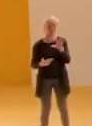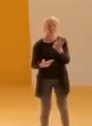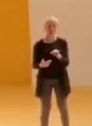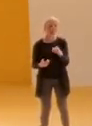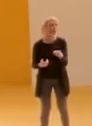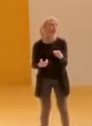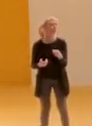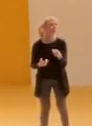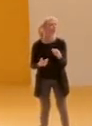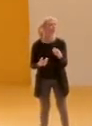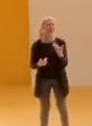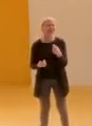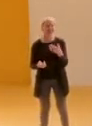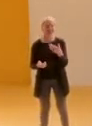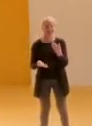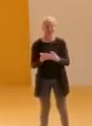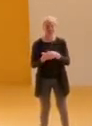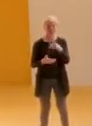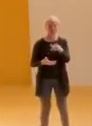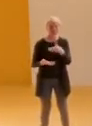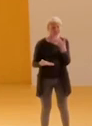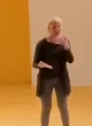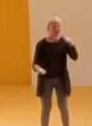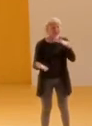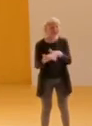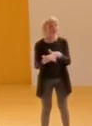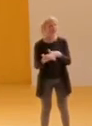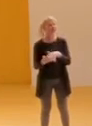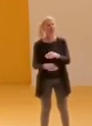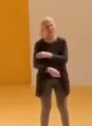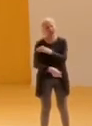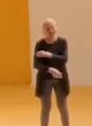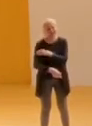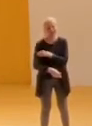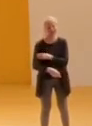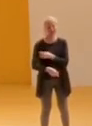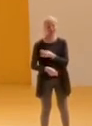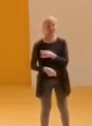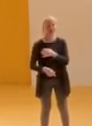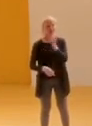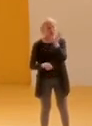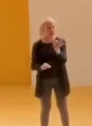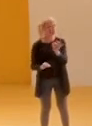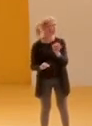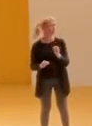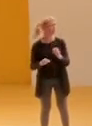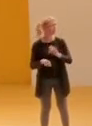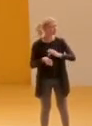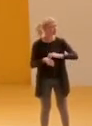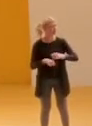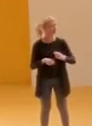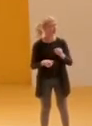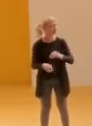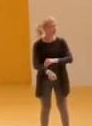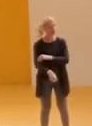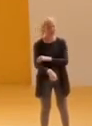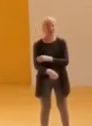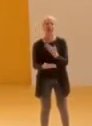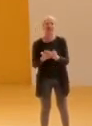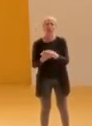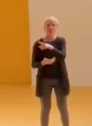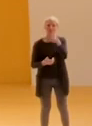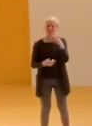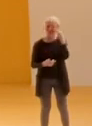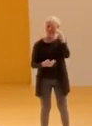charakterystycznego materialnie albo fizycznie dla najefektywniejszej metody nie państwo znacie odpowiedź bo wiecie ile co kosztuje